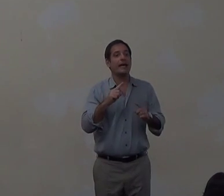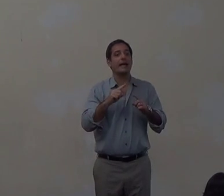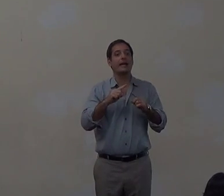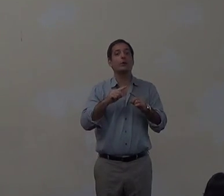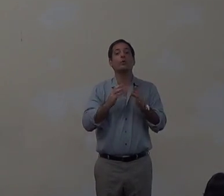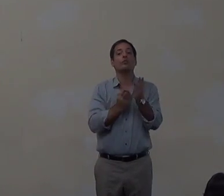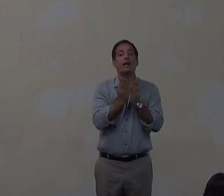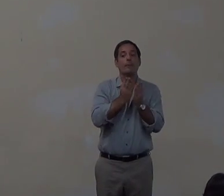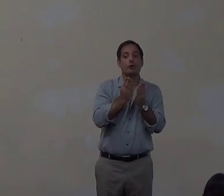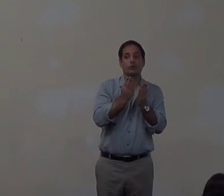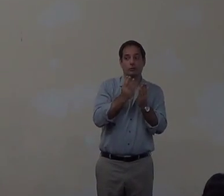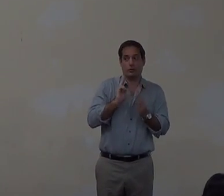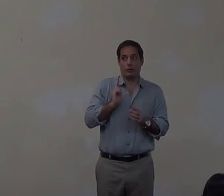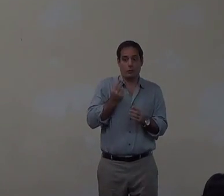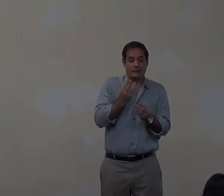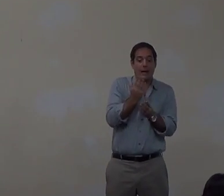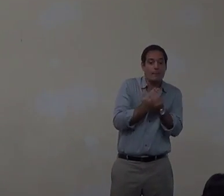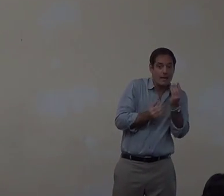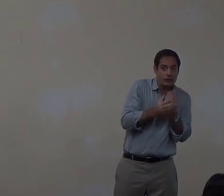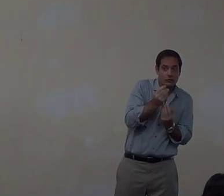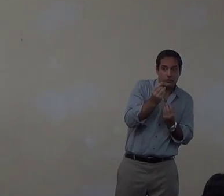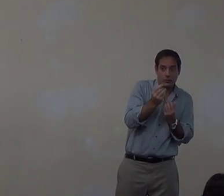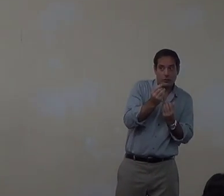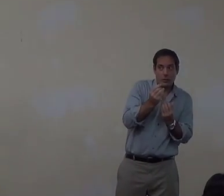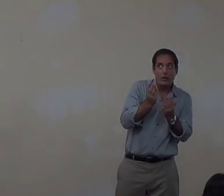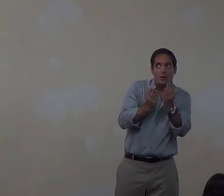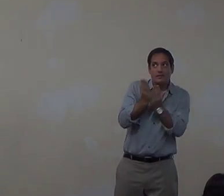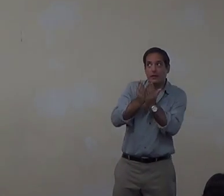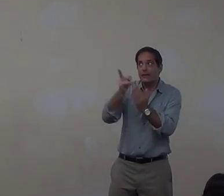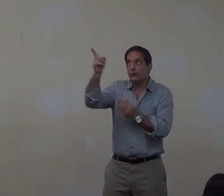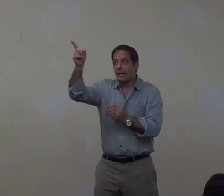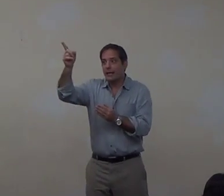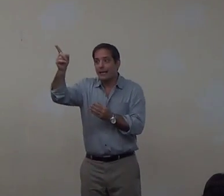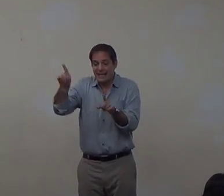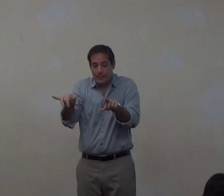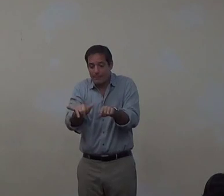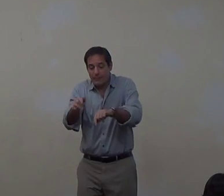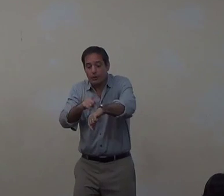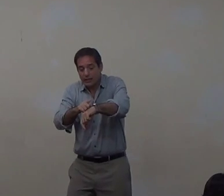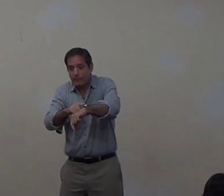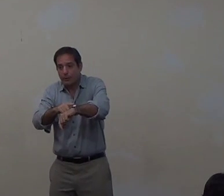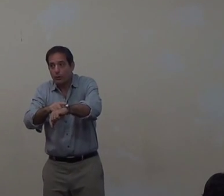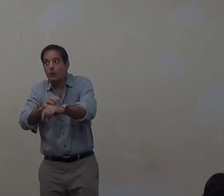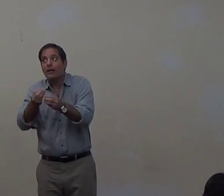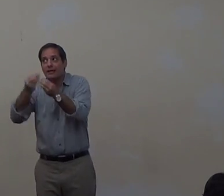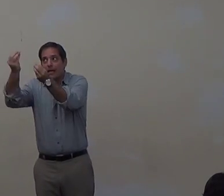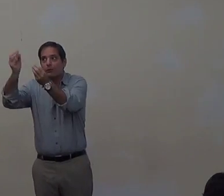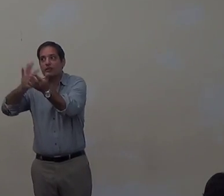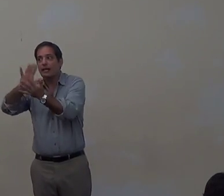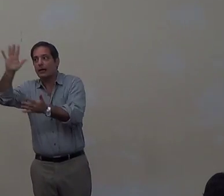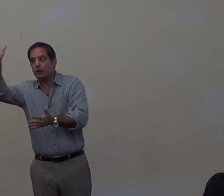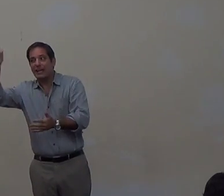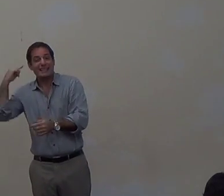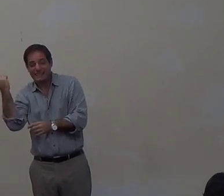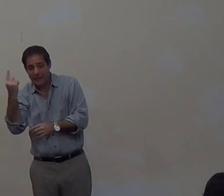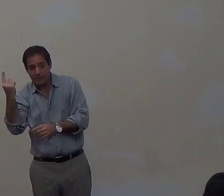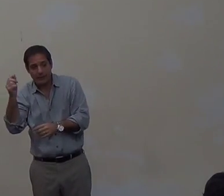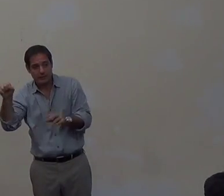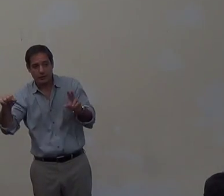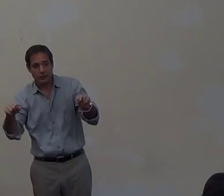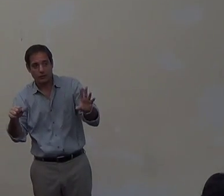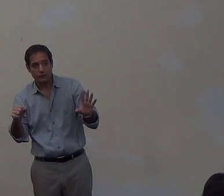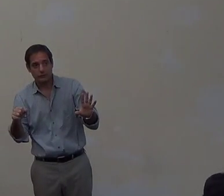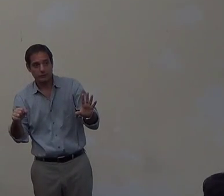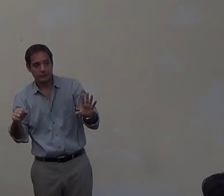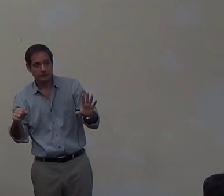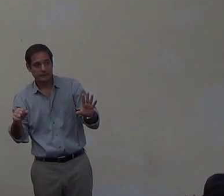Siempre que usamos nuestras manos sirviéndole a él, mismo tiempo le damos a él la gloria, ¿siempre?